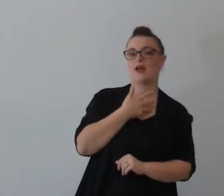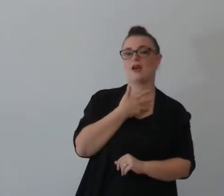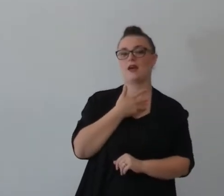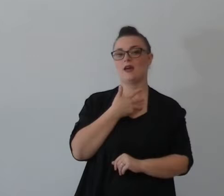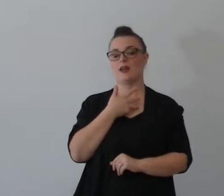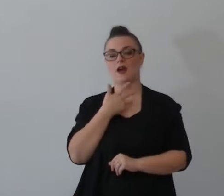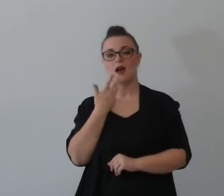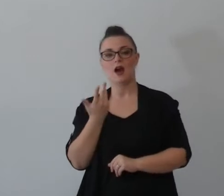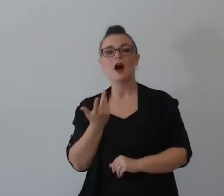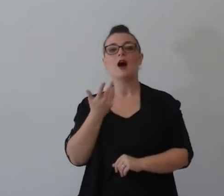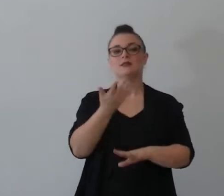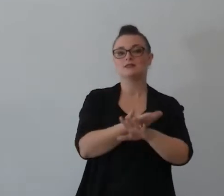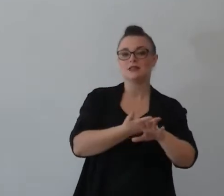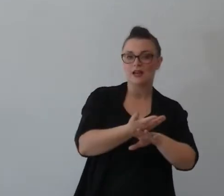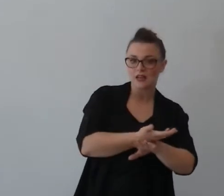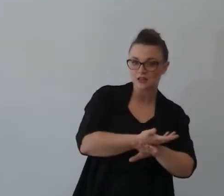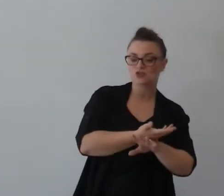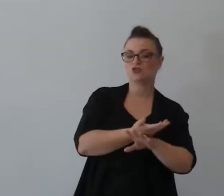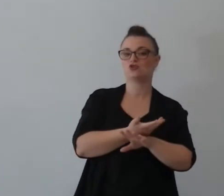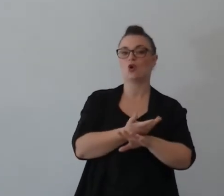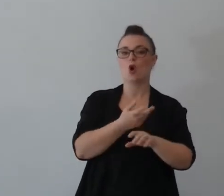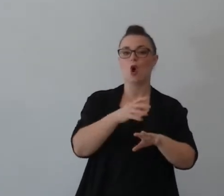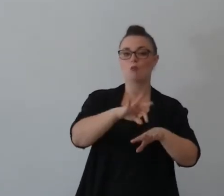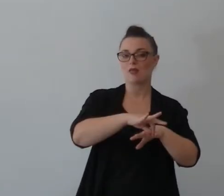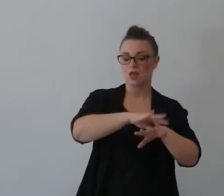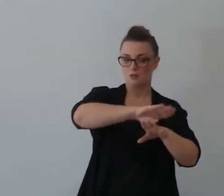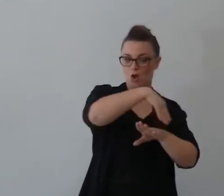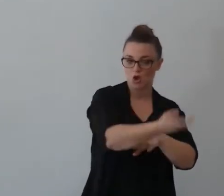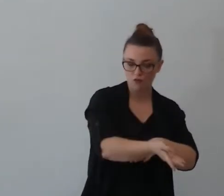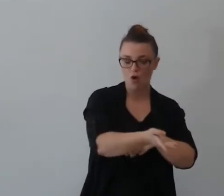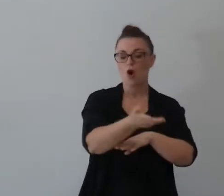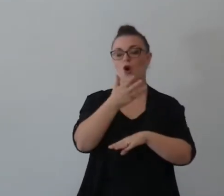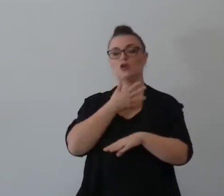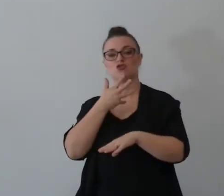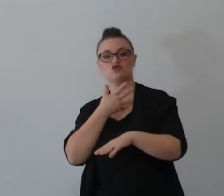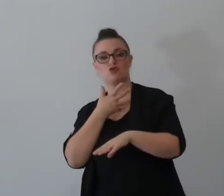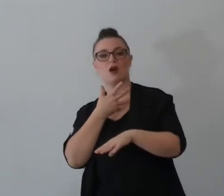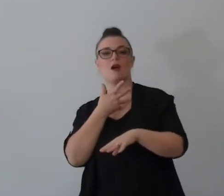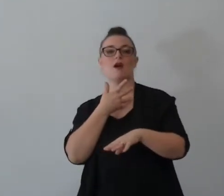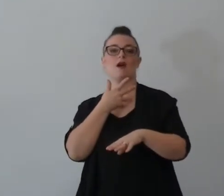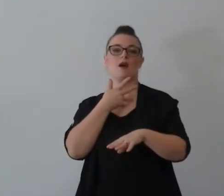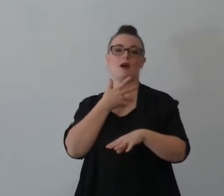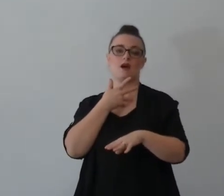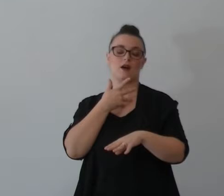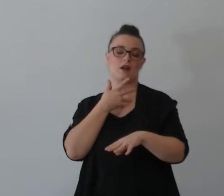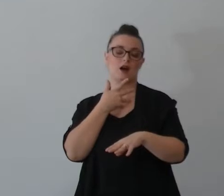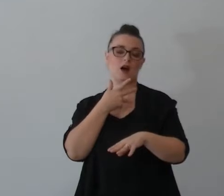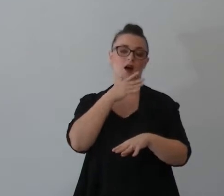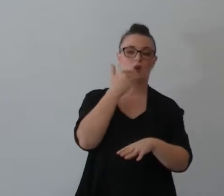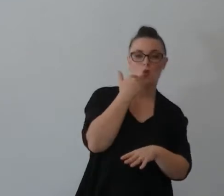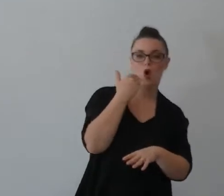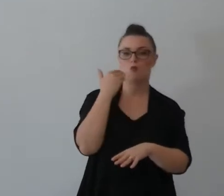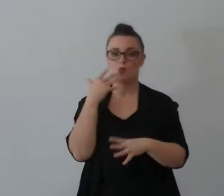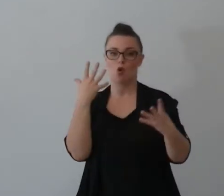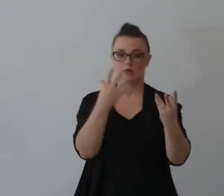'era il sesso il cuore del matrimonio e tutte queste cose l'opigamia quello che